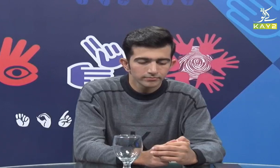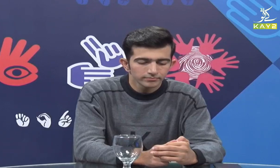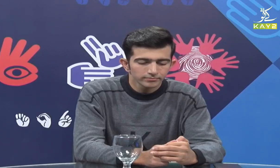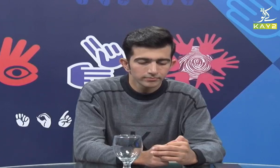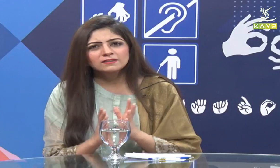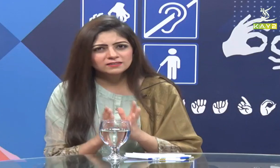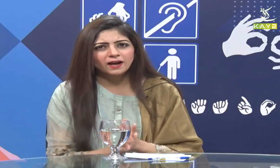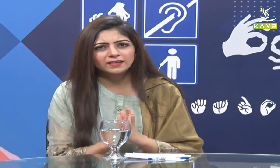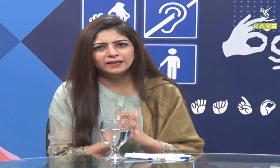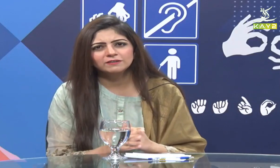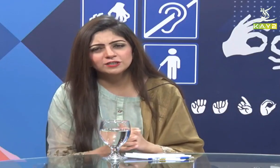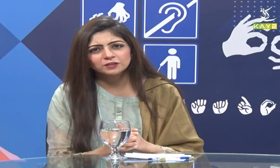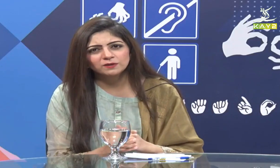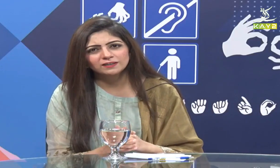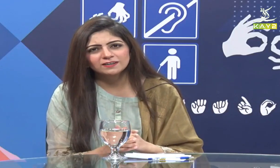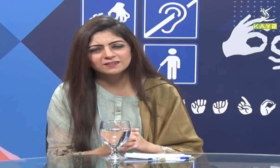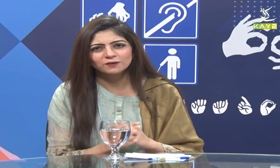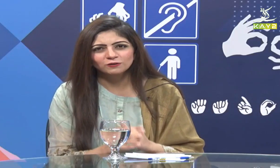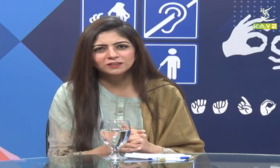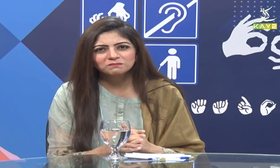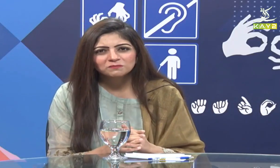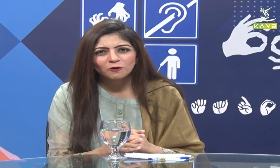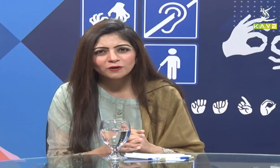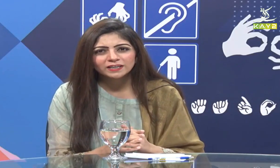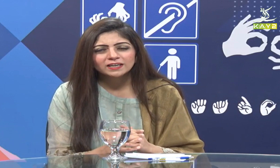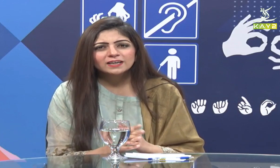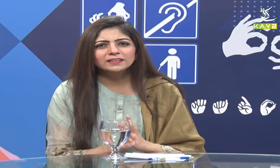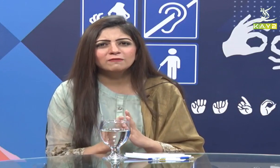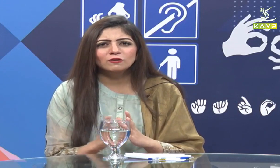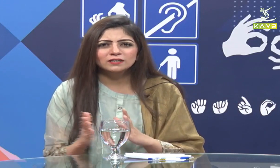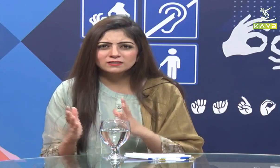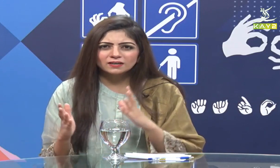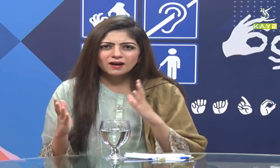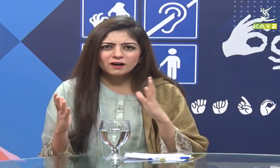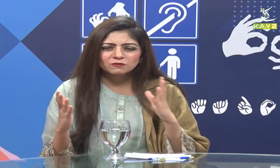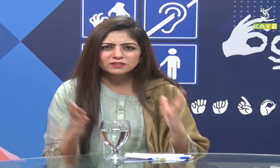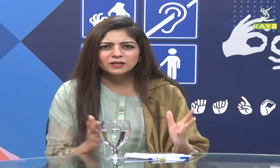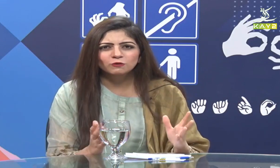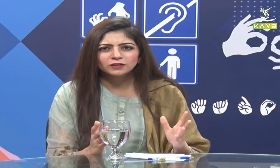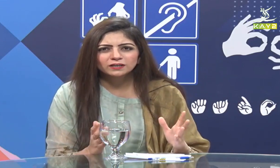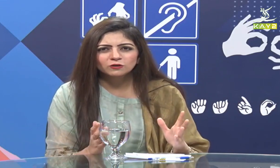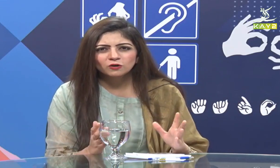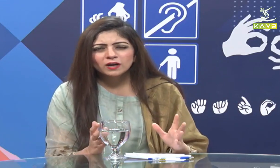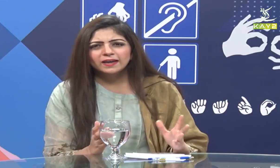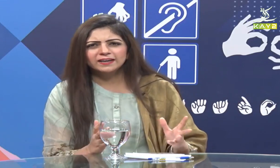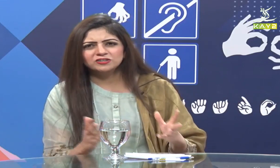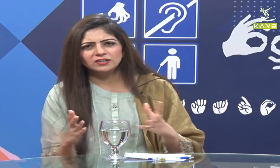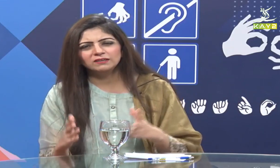सपोर्ट साइन लैंग्वेज इंटरप्रेटर की ज़रूरत होगी कि वो किस तरह उसके हुनर को एक जनरल